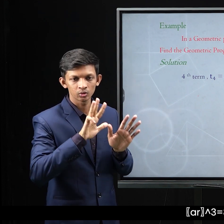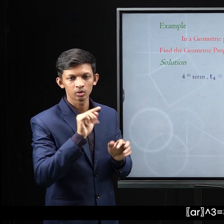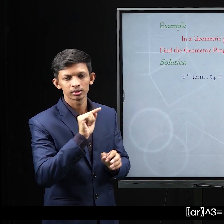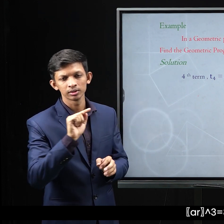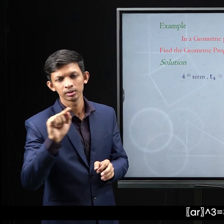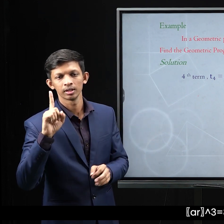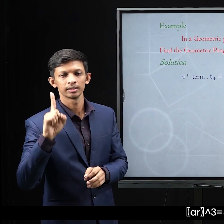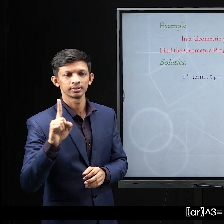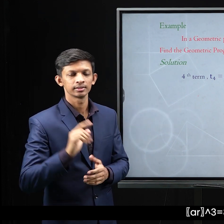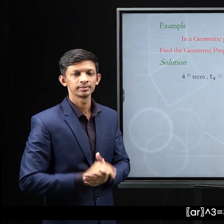1.